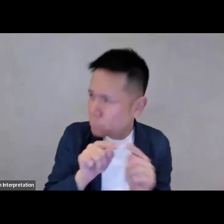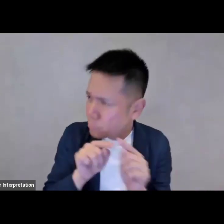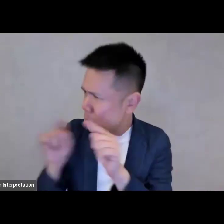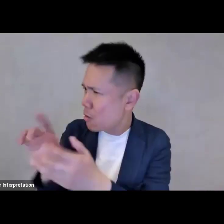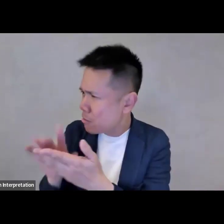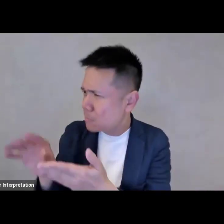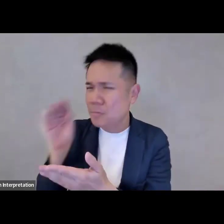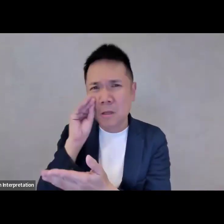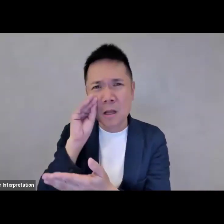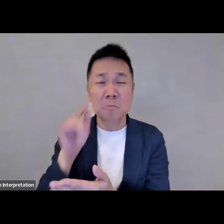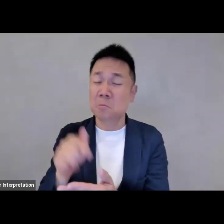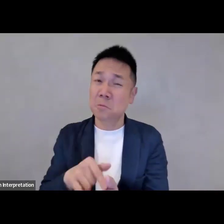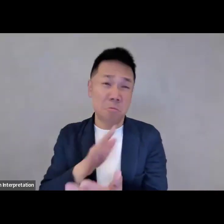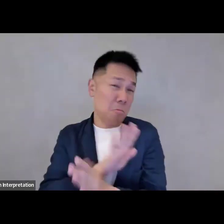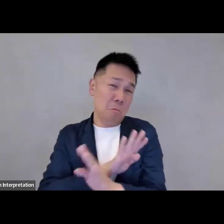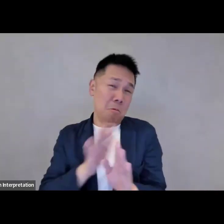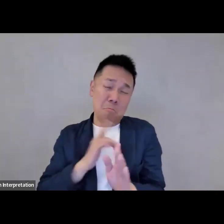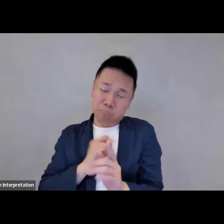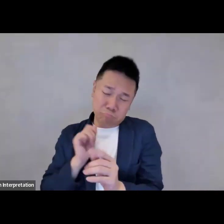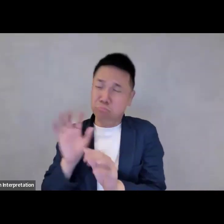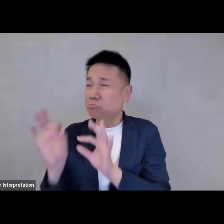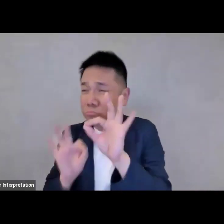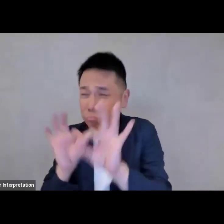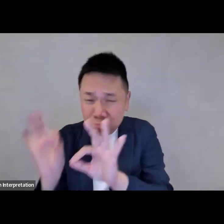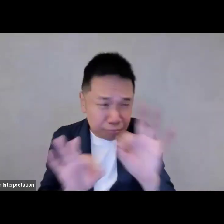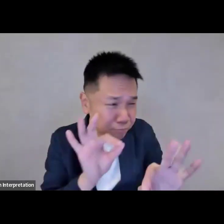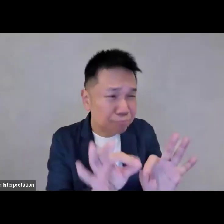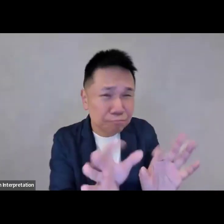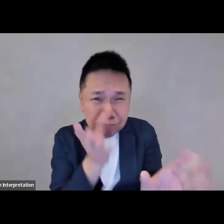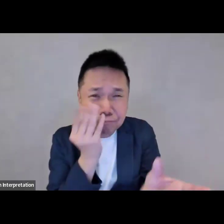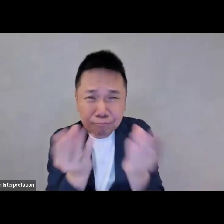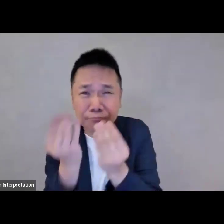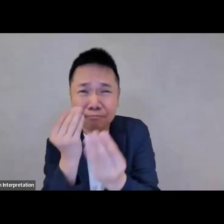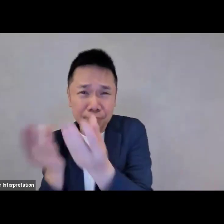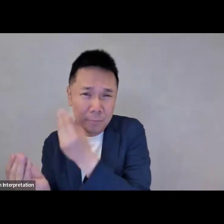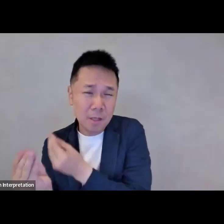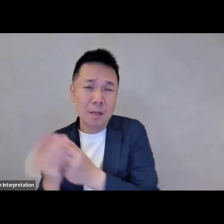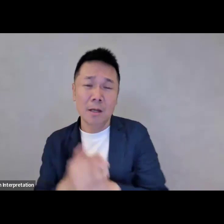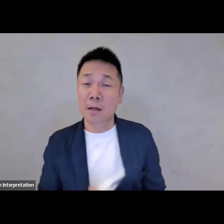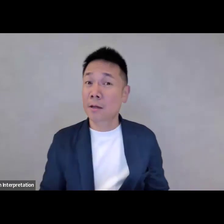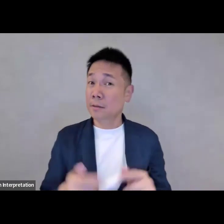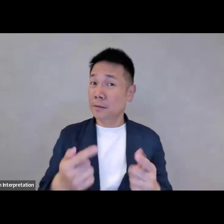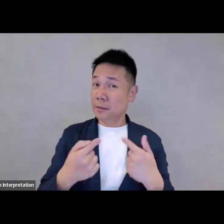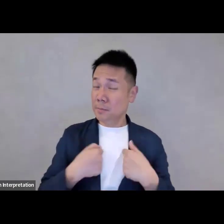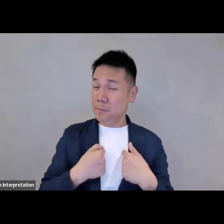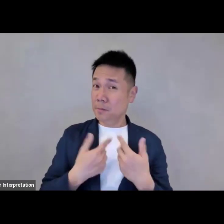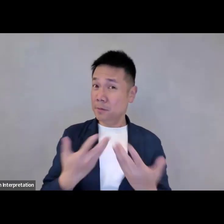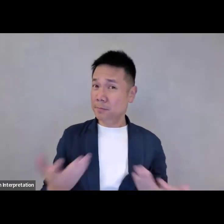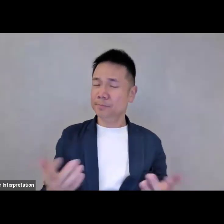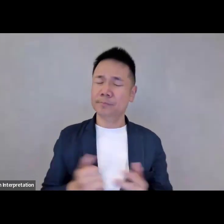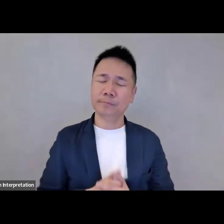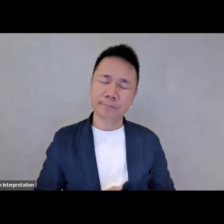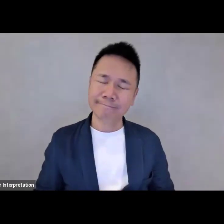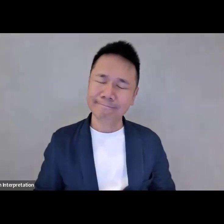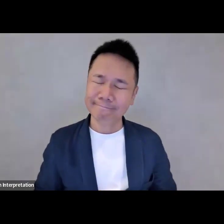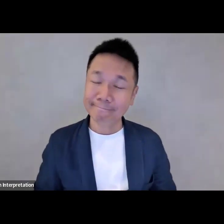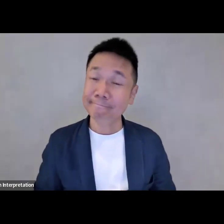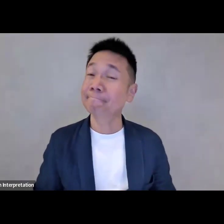因为他说，如果我不知道的话，我必须要去学习来去做这些，做这样子这些事情。